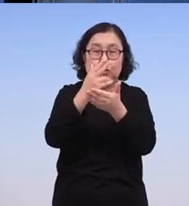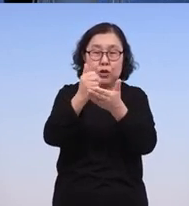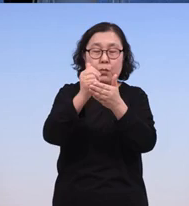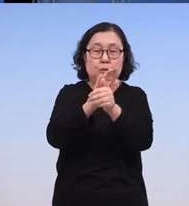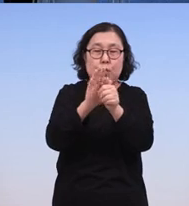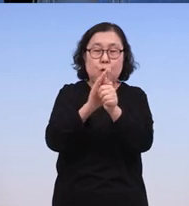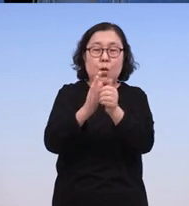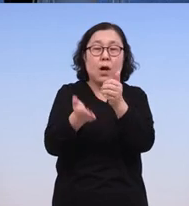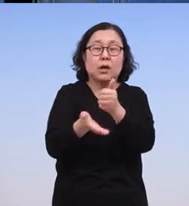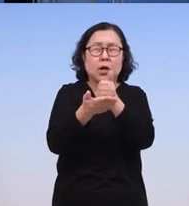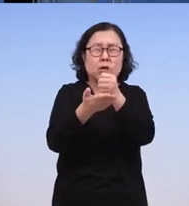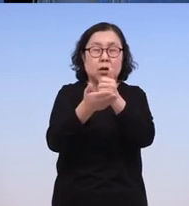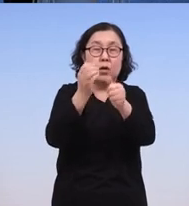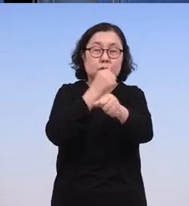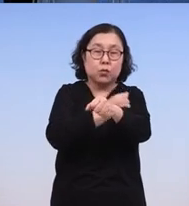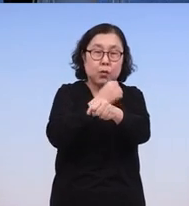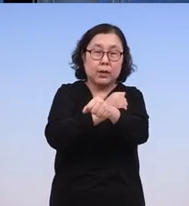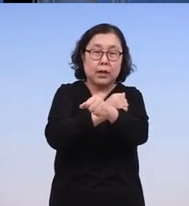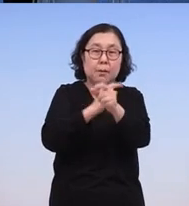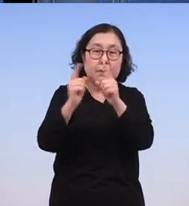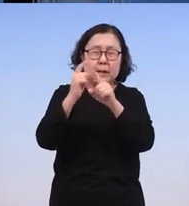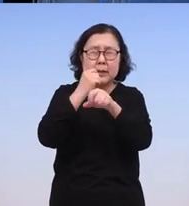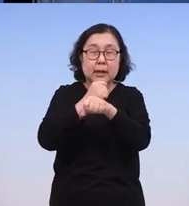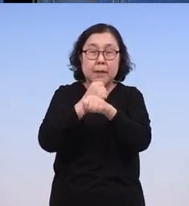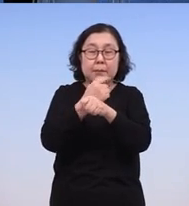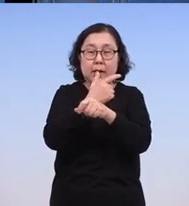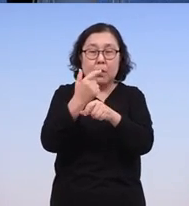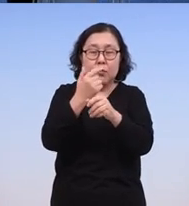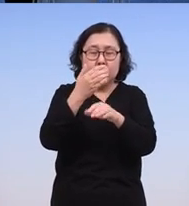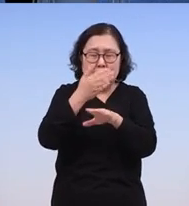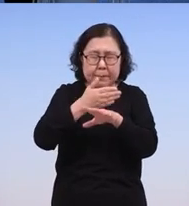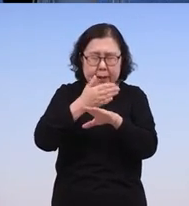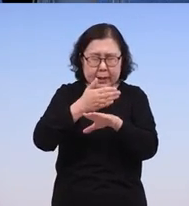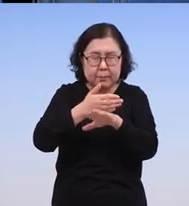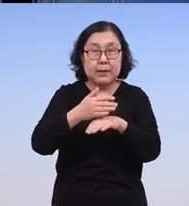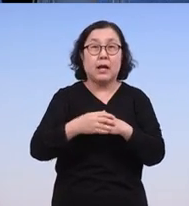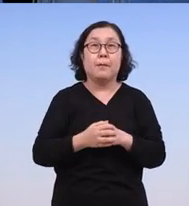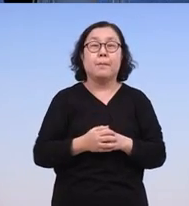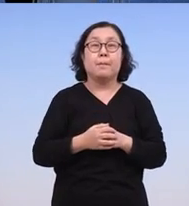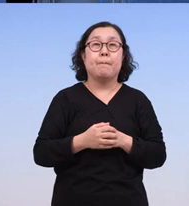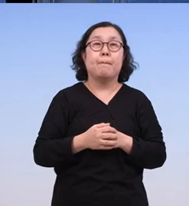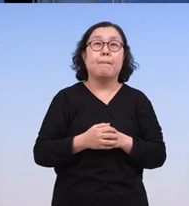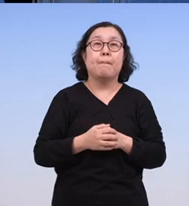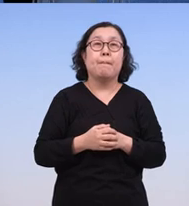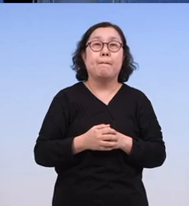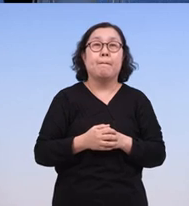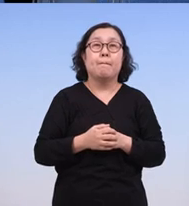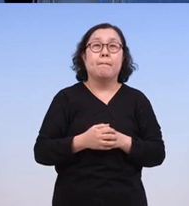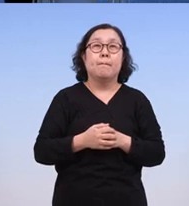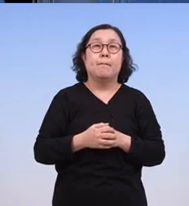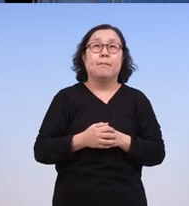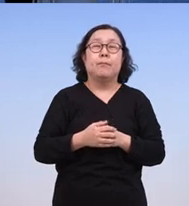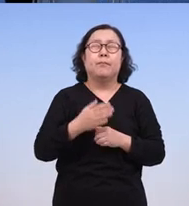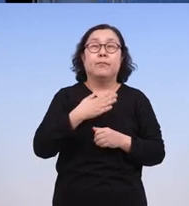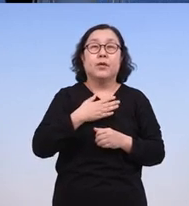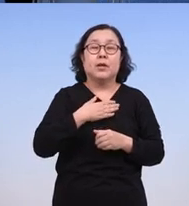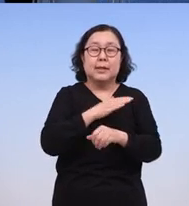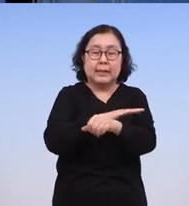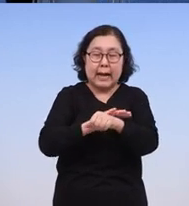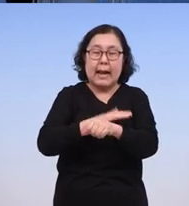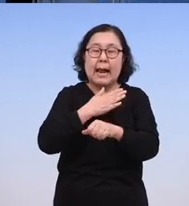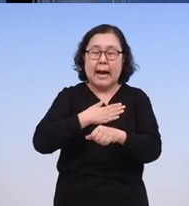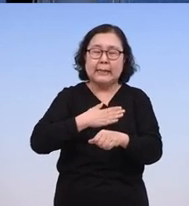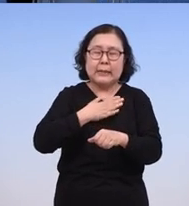위로와 격려, 수고했다는 말씀과 함께 너무 감사하고 감사한 시간이었습니다. 중간에 생략하고요, 이 의미를 이렇게